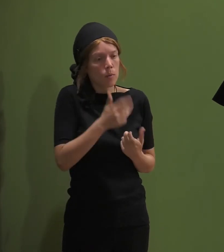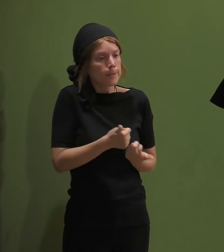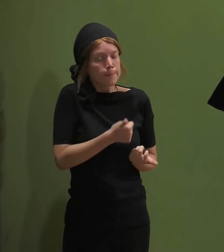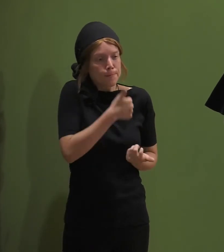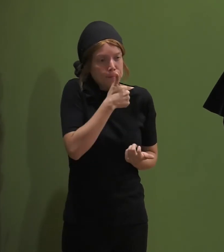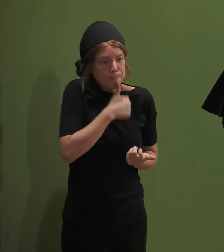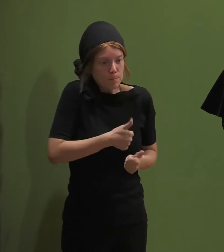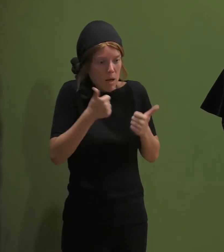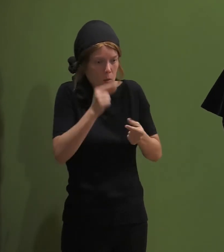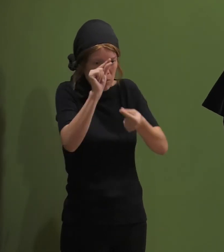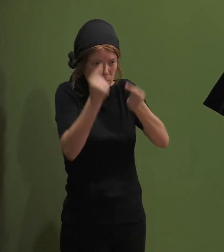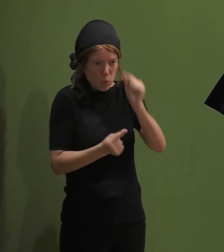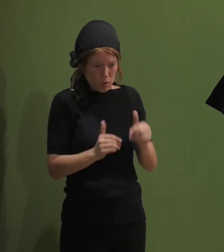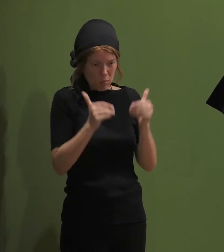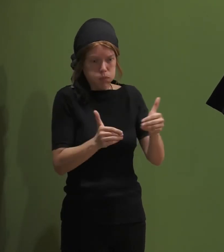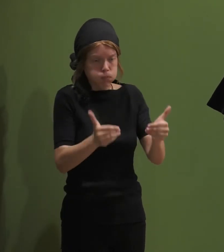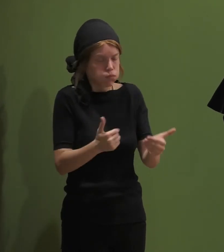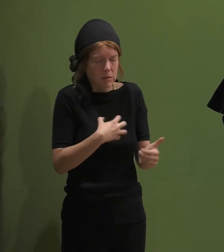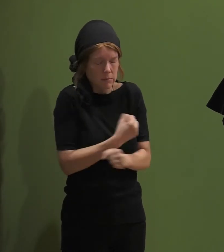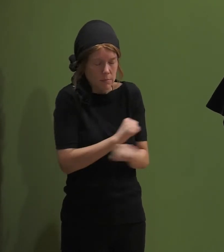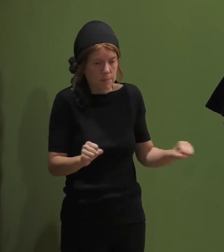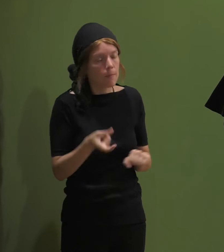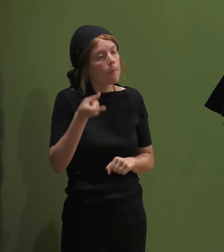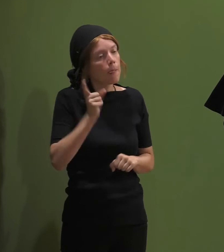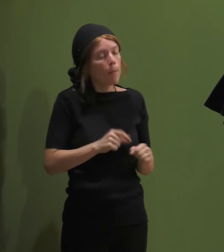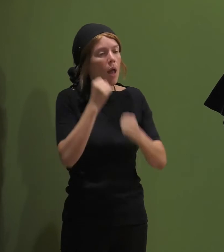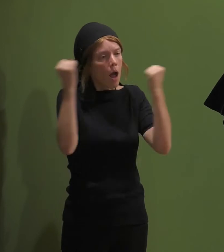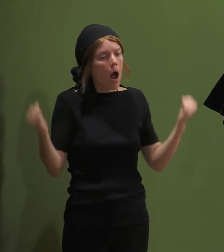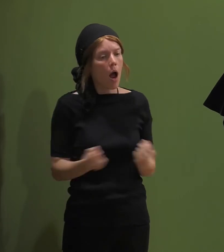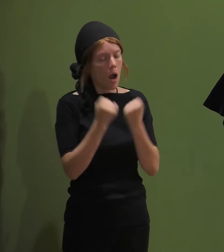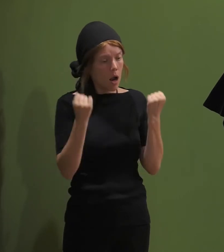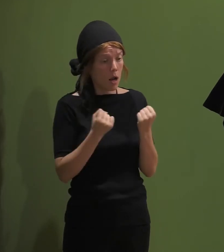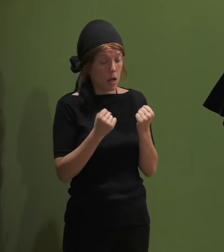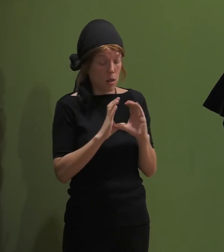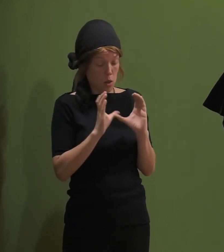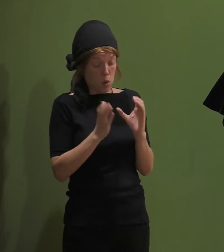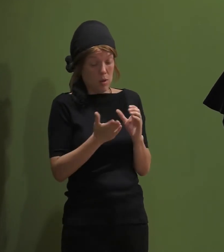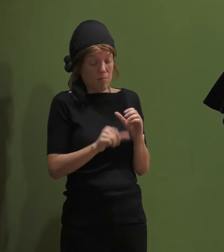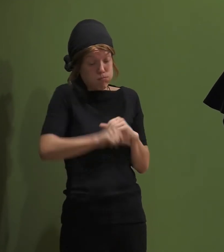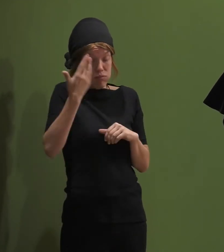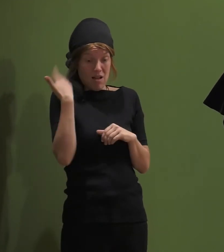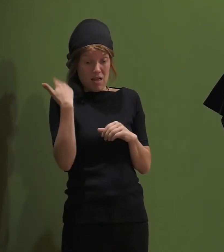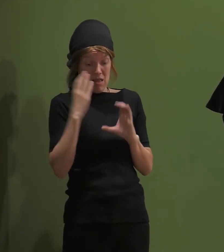con unos presupuestos prorrogados. También se han tenido que desarrollar acciones aprobadas por el anterior equipo de dirección